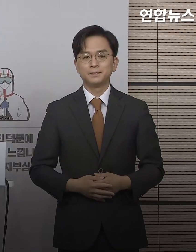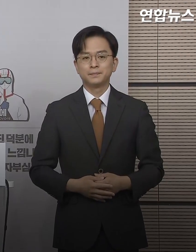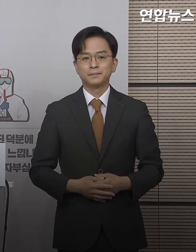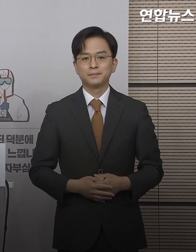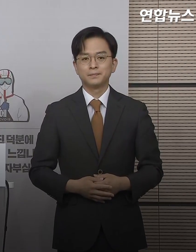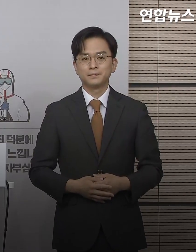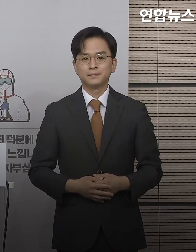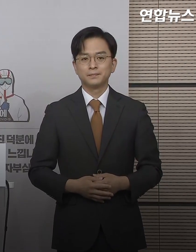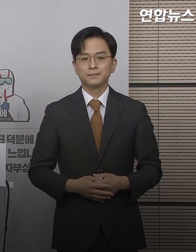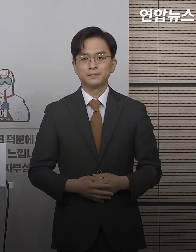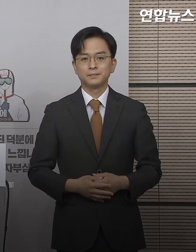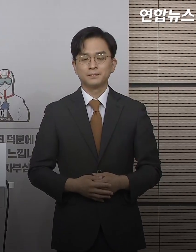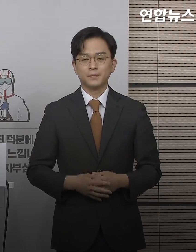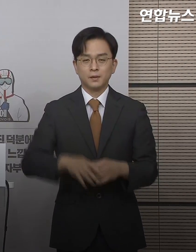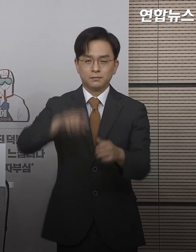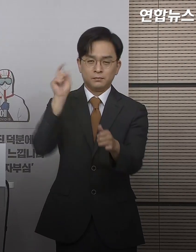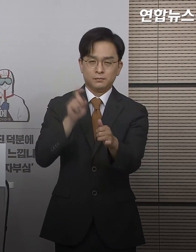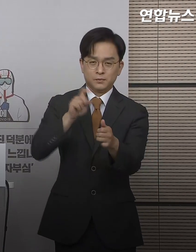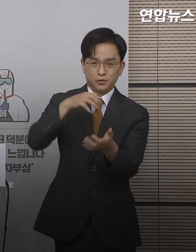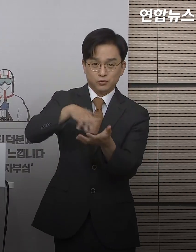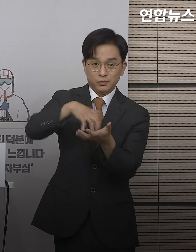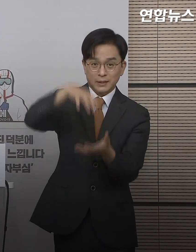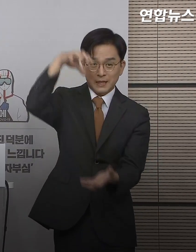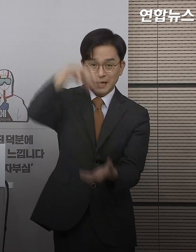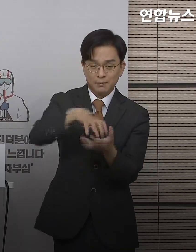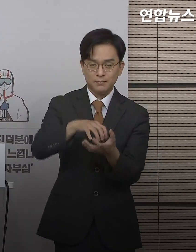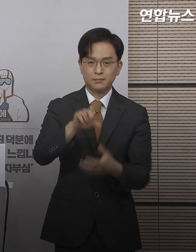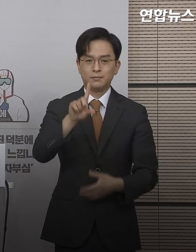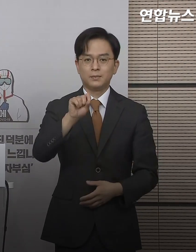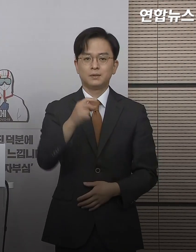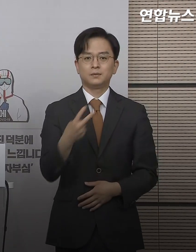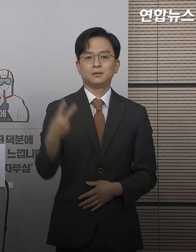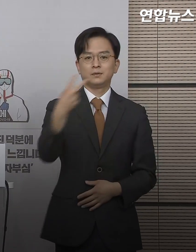7월 3일 0시까지 발생한 확진 환자는 모두